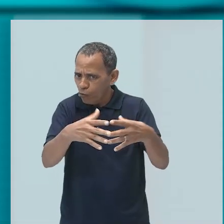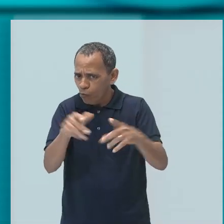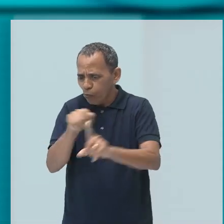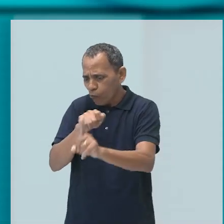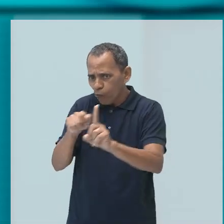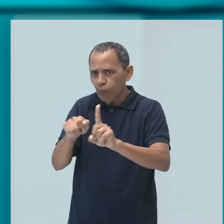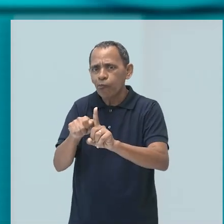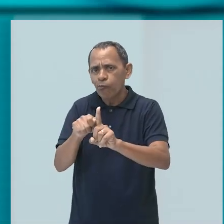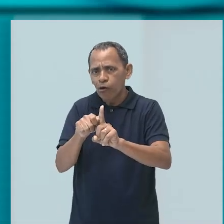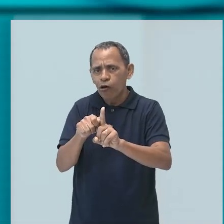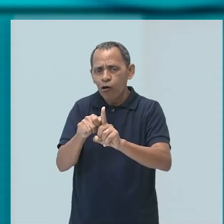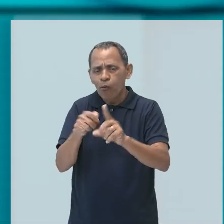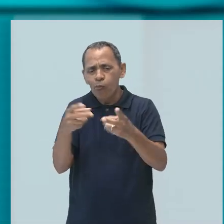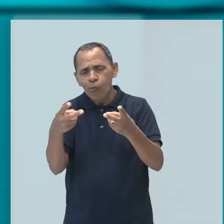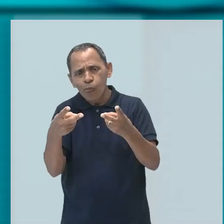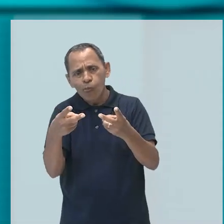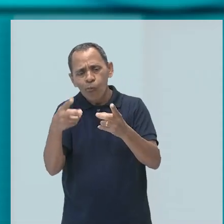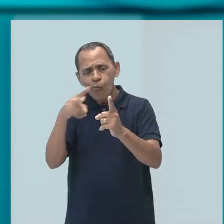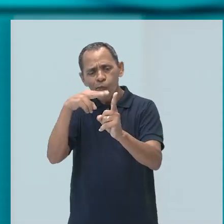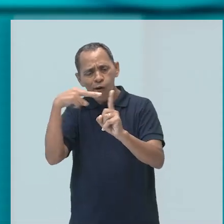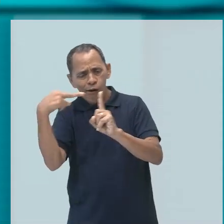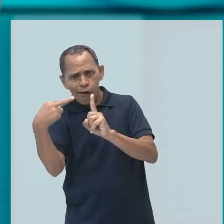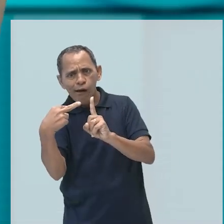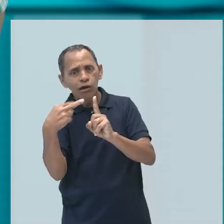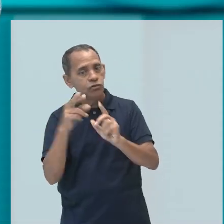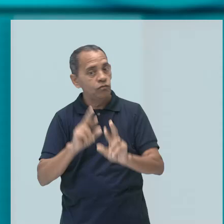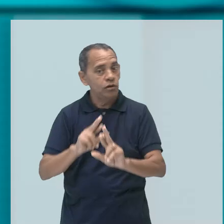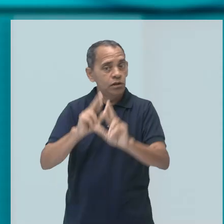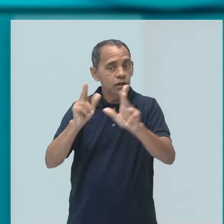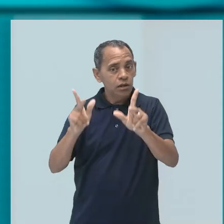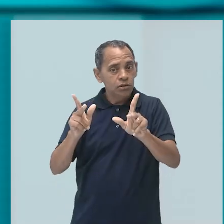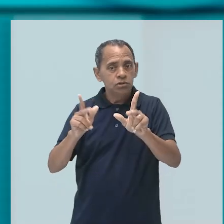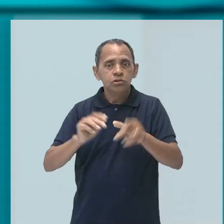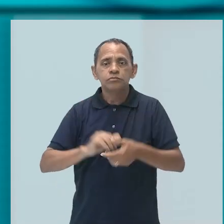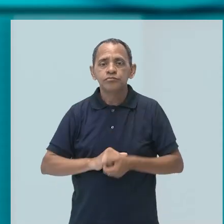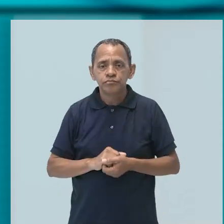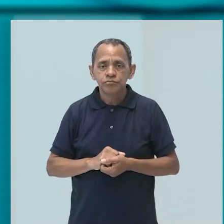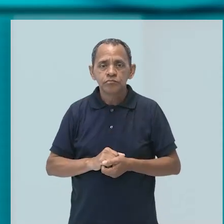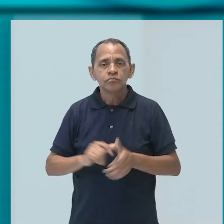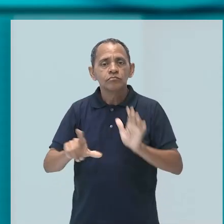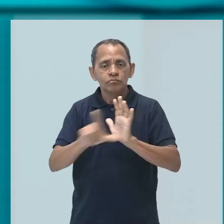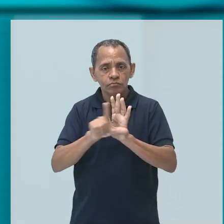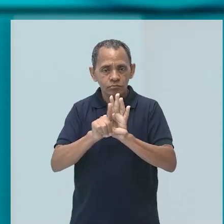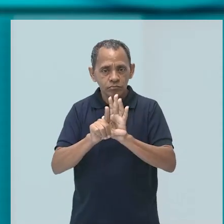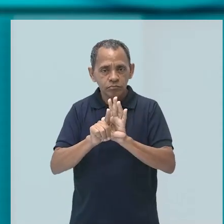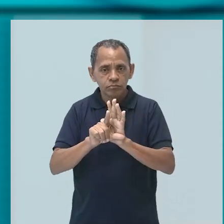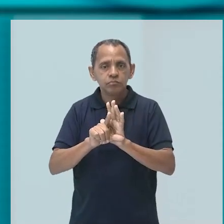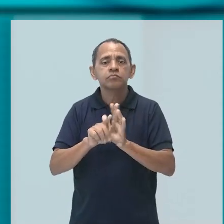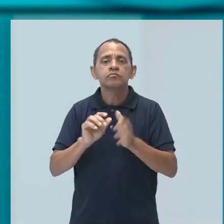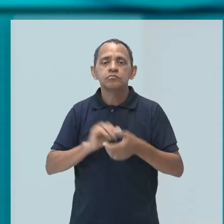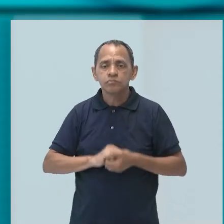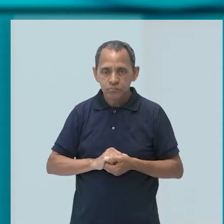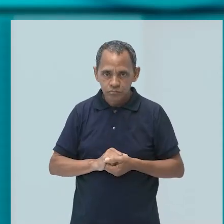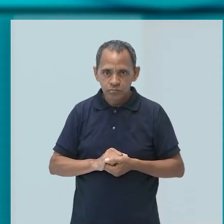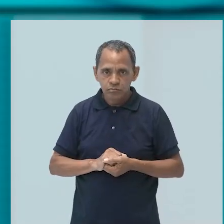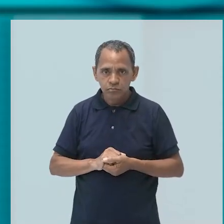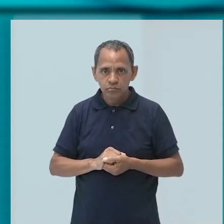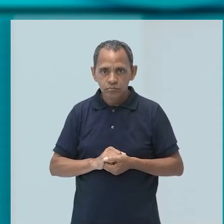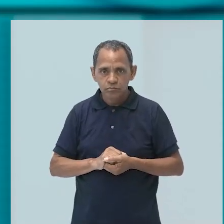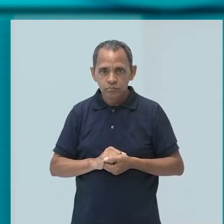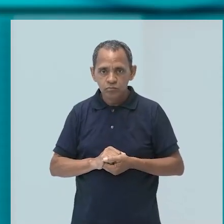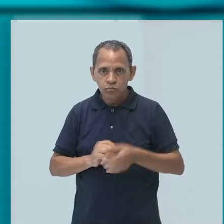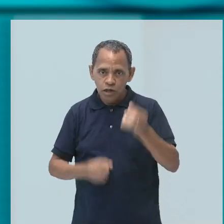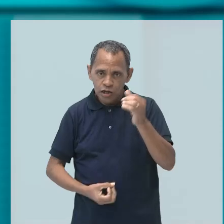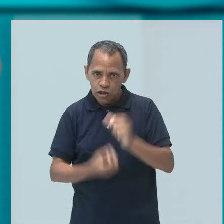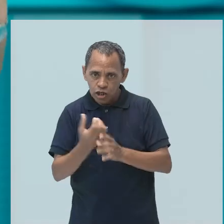essa preservação de uma forma diferente, né? E a lei é resultado disso, dessas forças sociais, né?